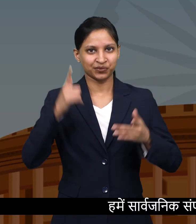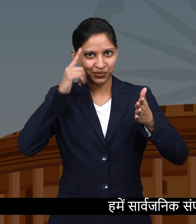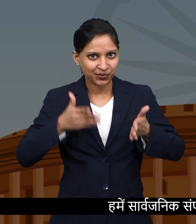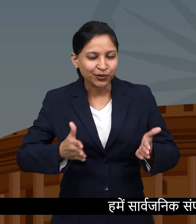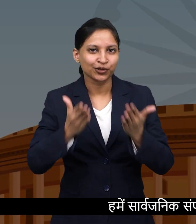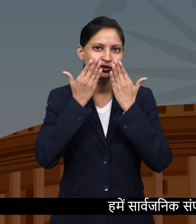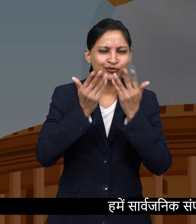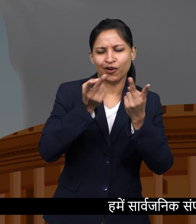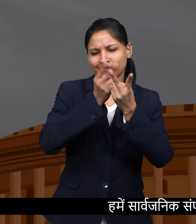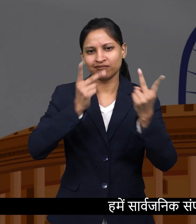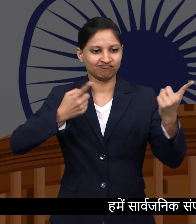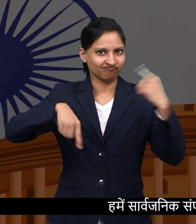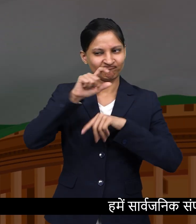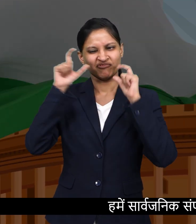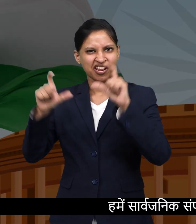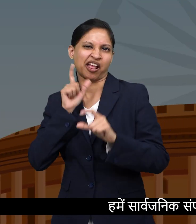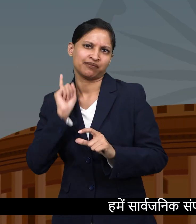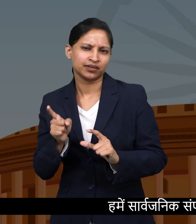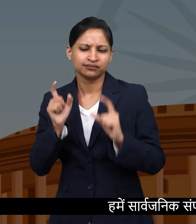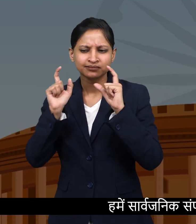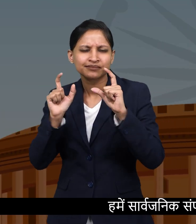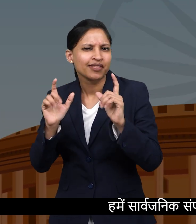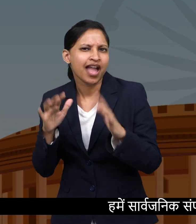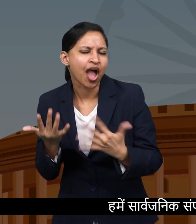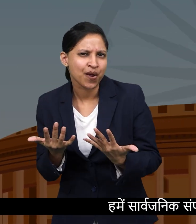हमें सार्वजनिक संपत्ति की देखभाल कैसे करनी चाहिए?